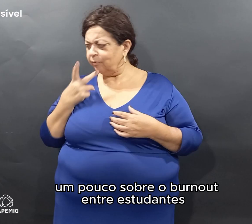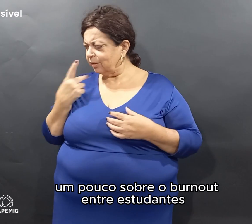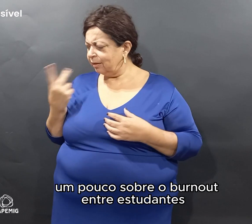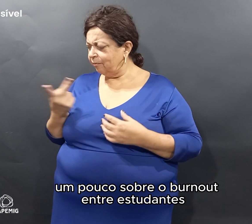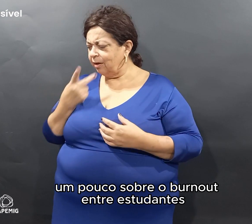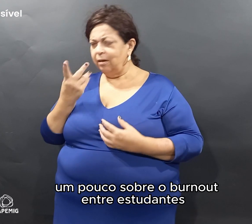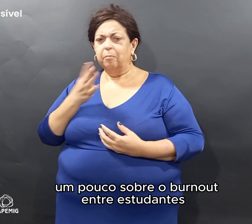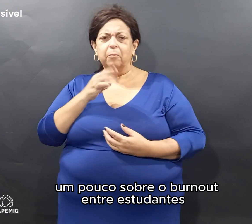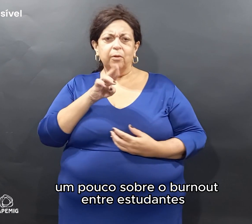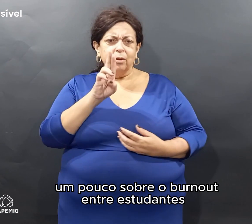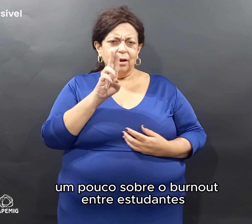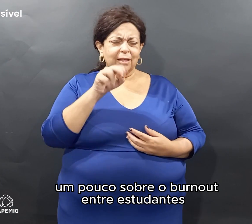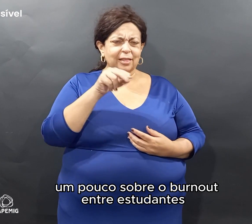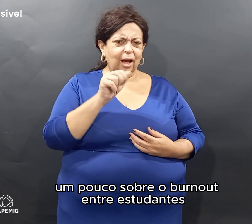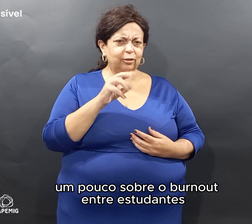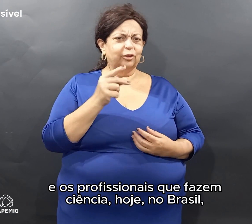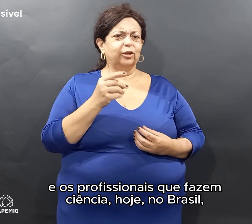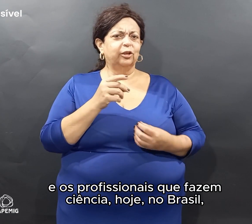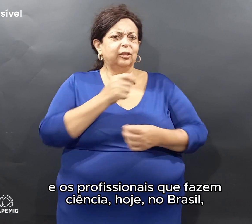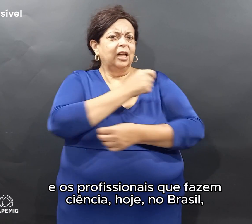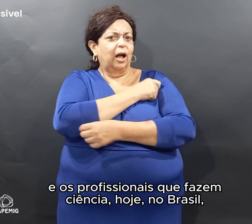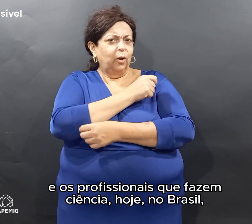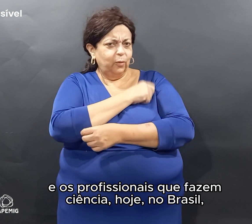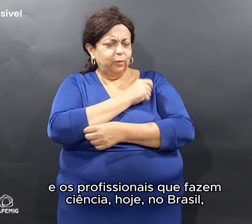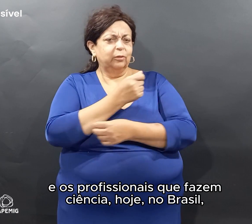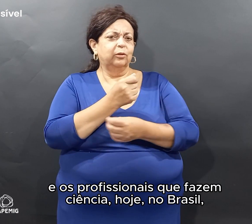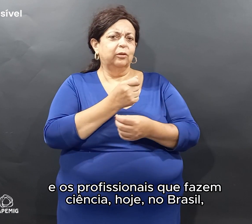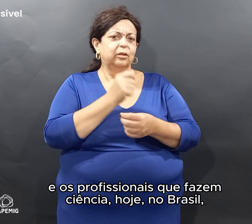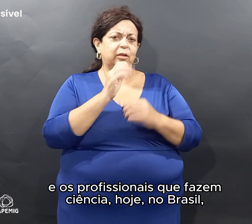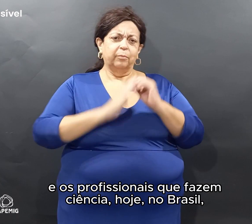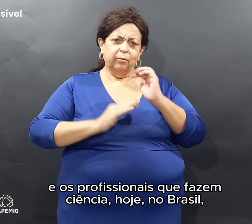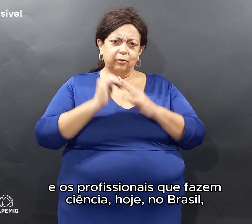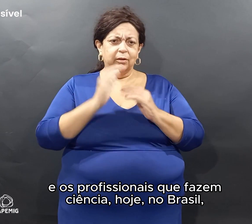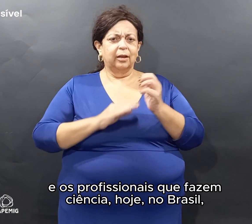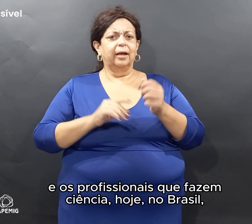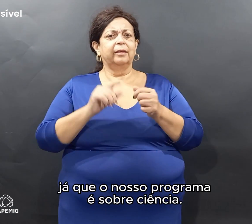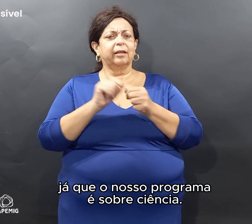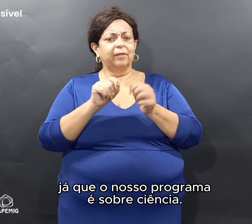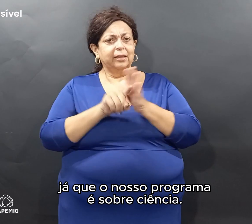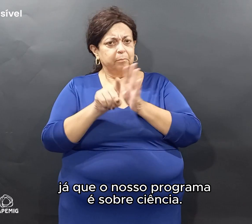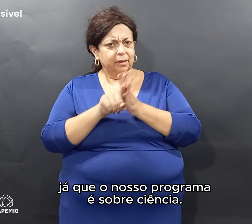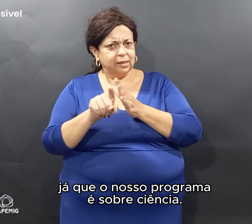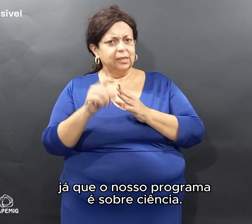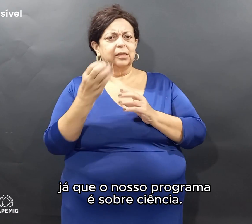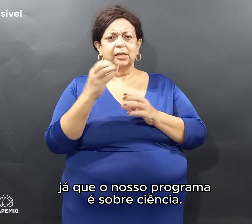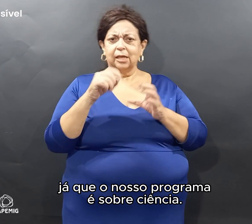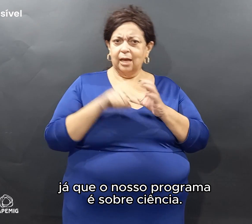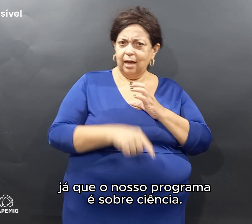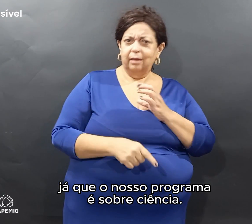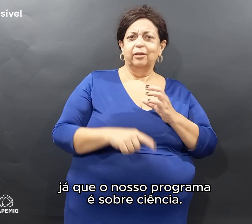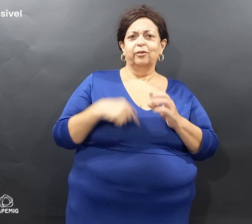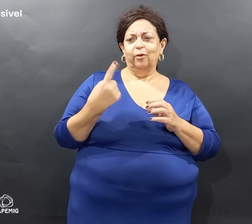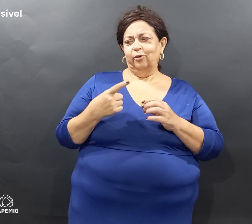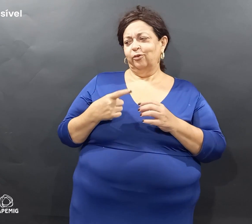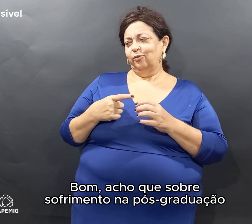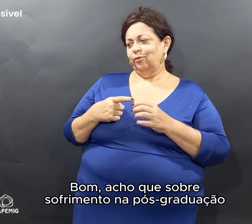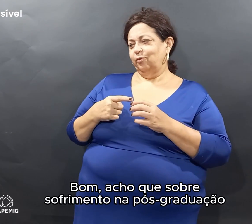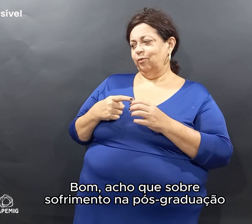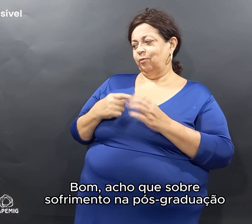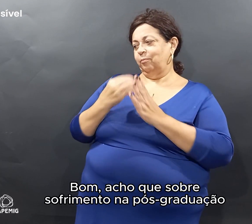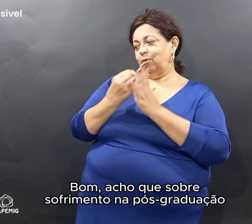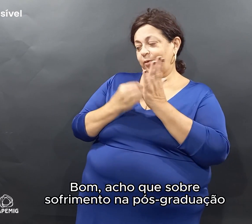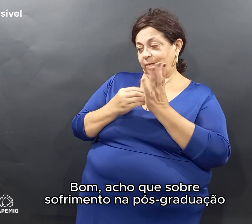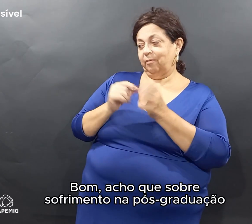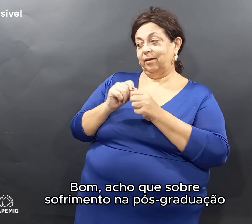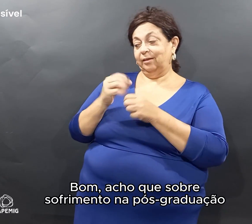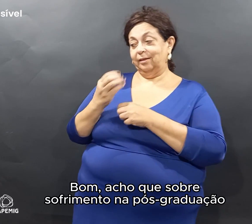pouco sobre o burnout entre estudantes e os profissionais que fazem ciência hoje no Brasil, já que o nosso programa é sobre ciência. Bom, acho